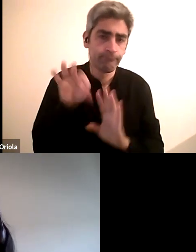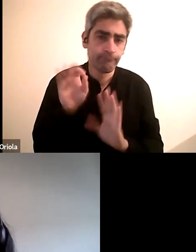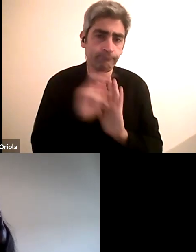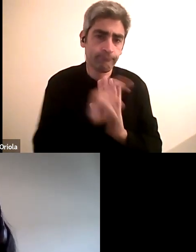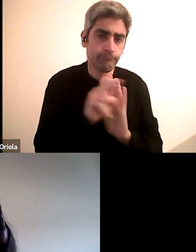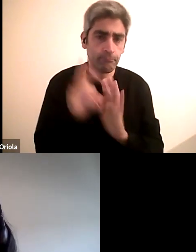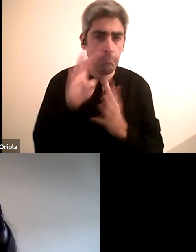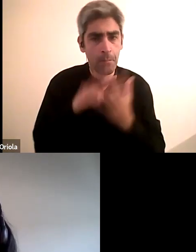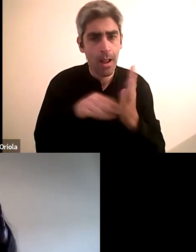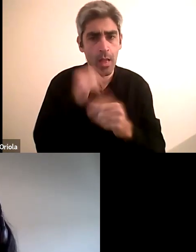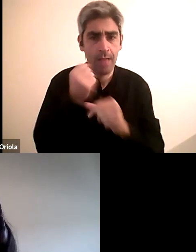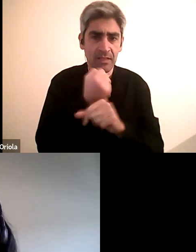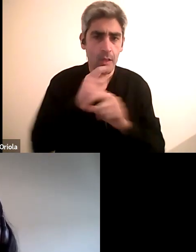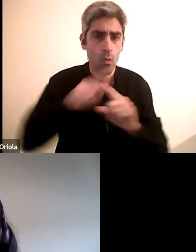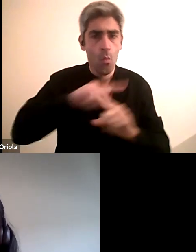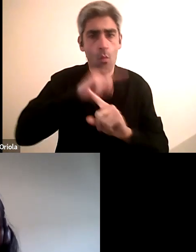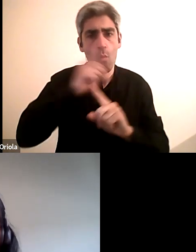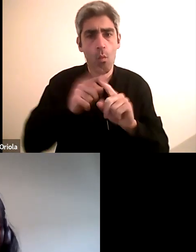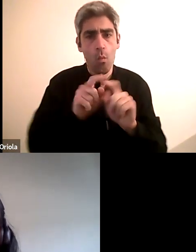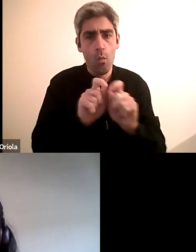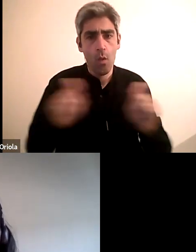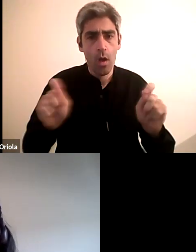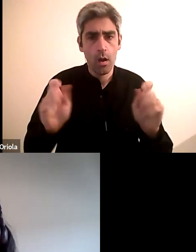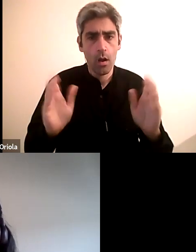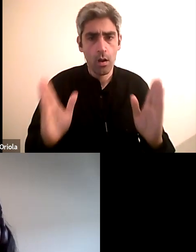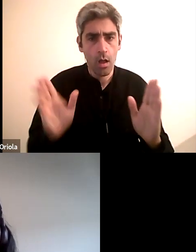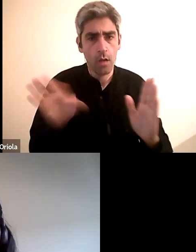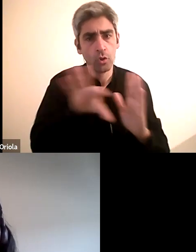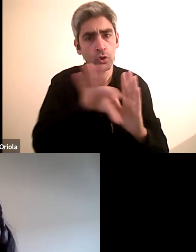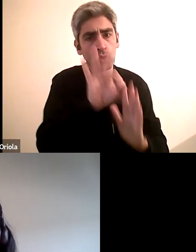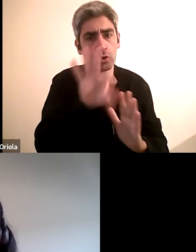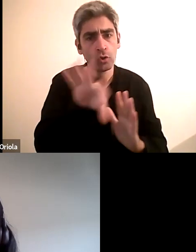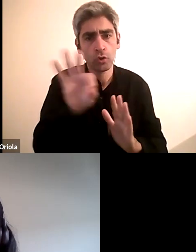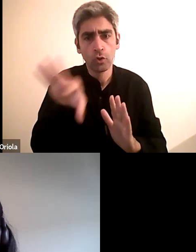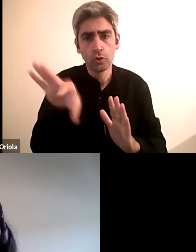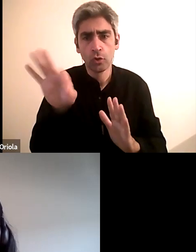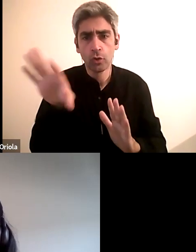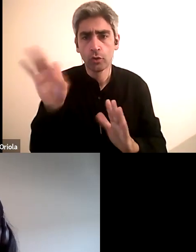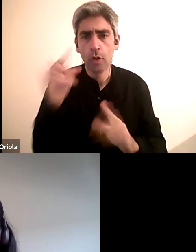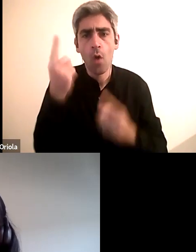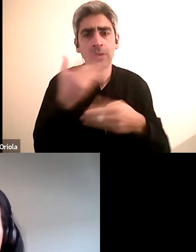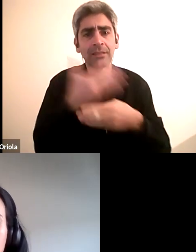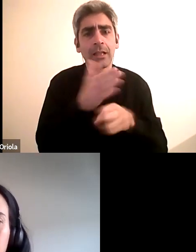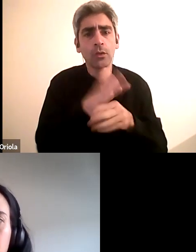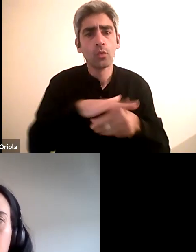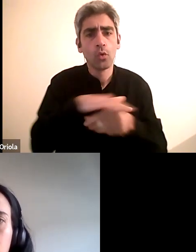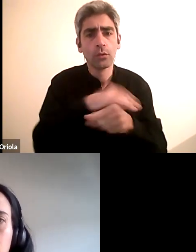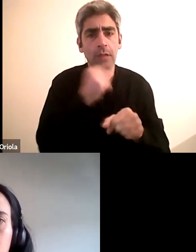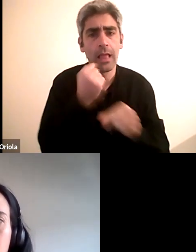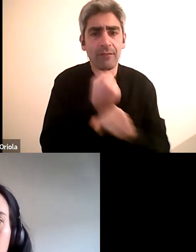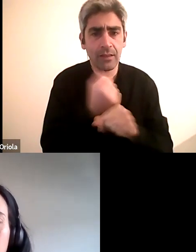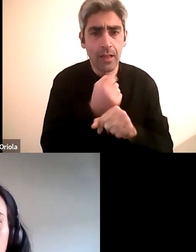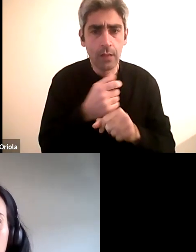define um plano de atividades anual que escolhe alguns setores de atividade que muitas vezes são setores de atividade com